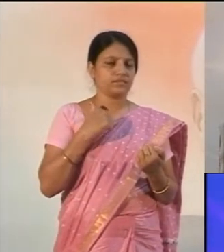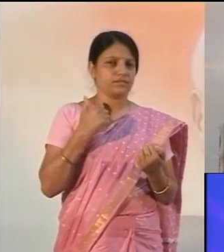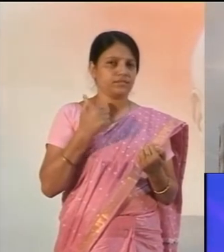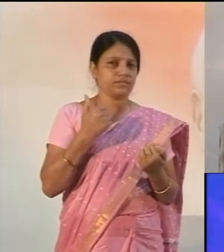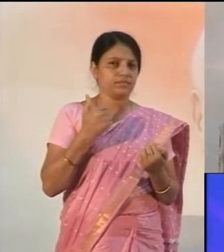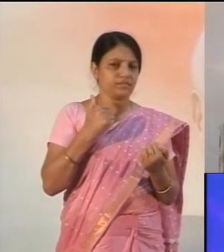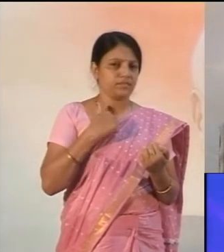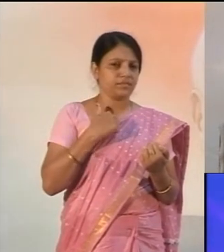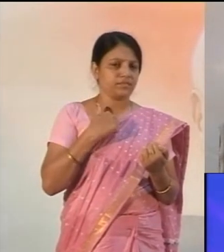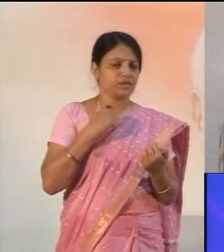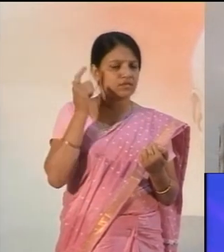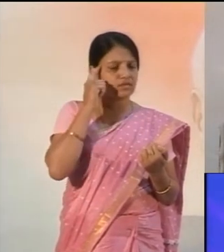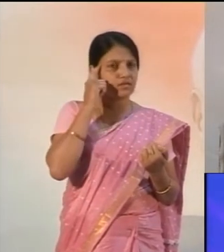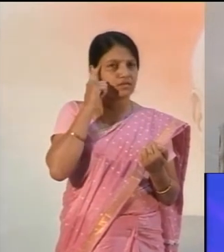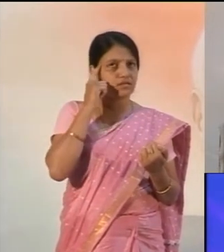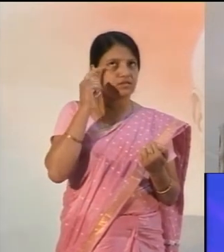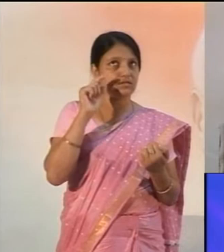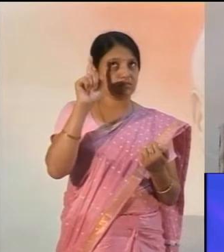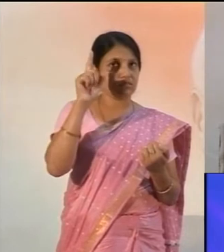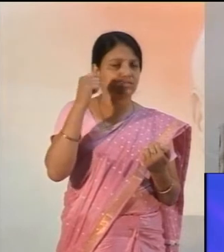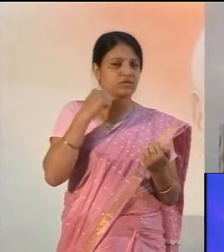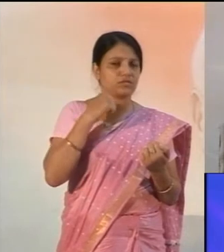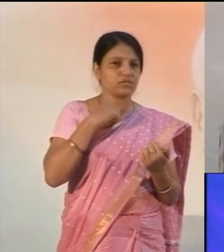थोड़ी कम है,